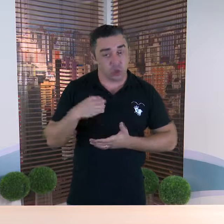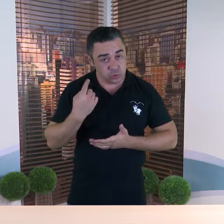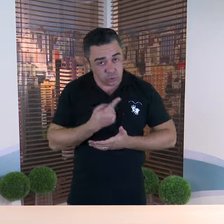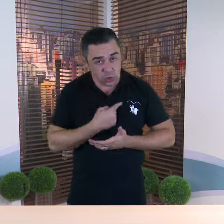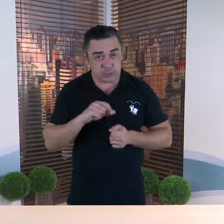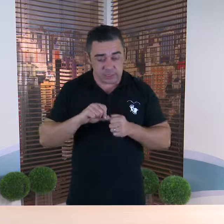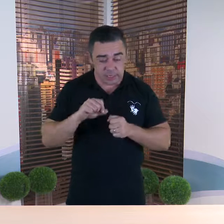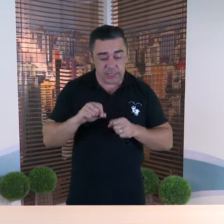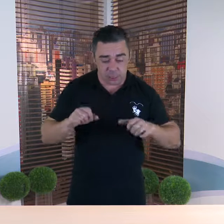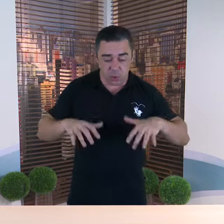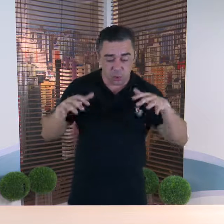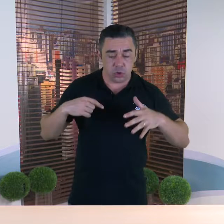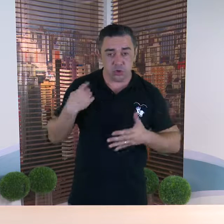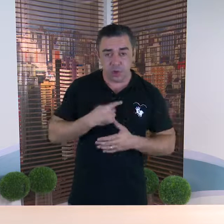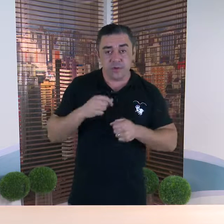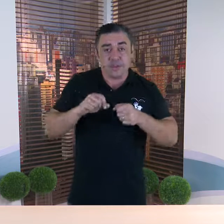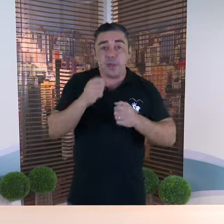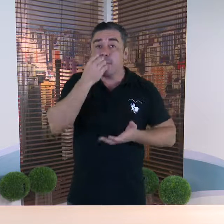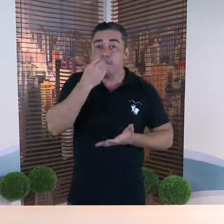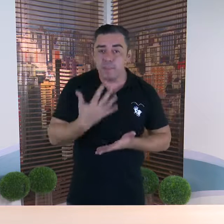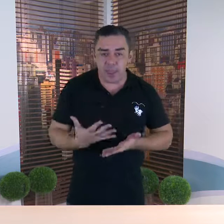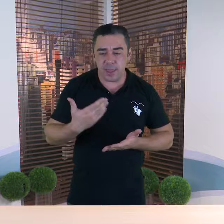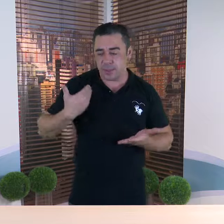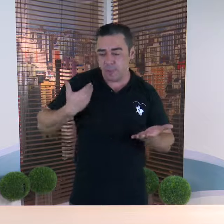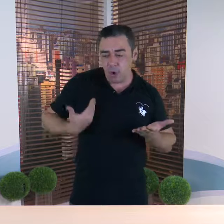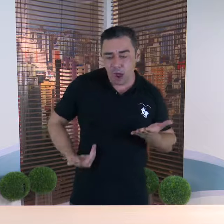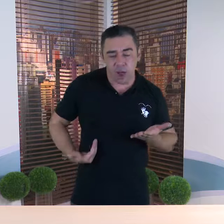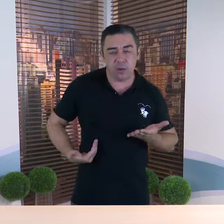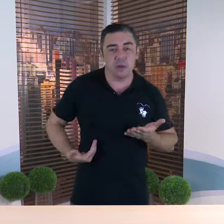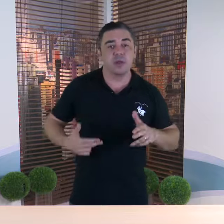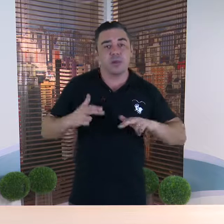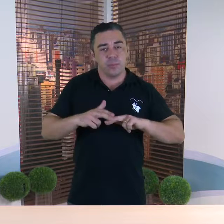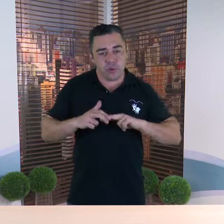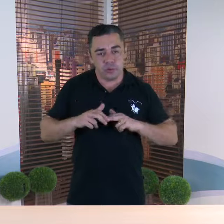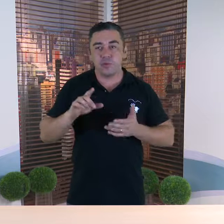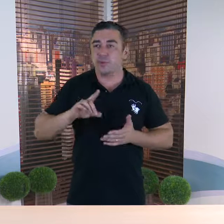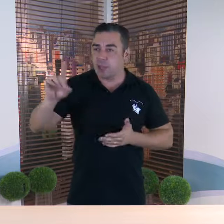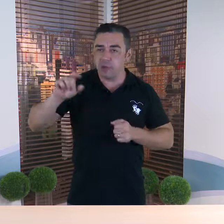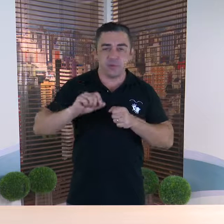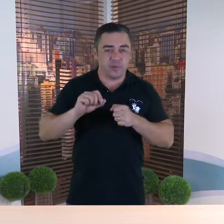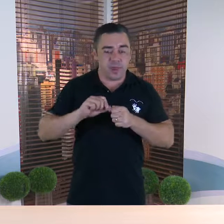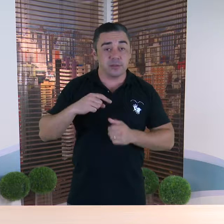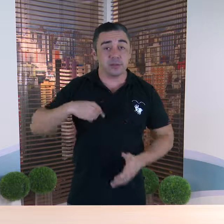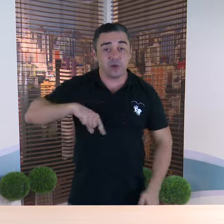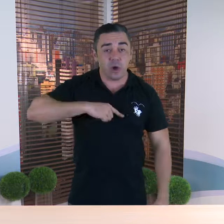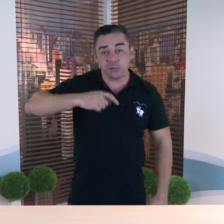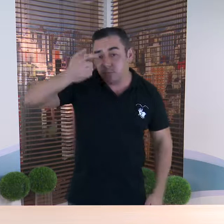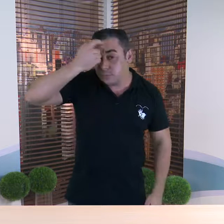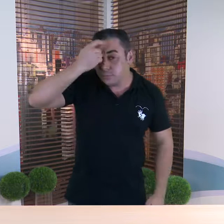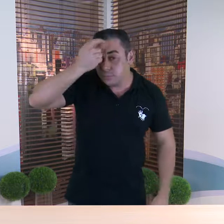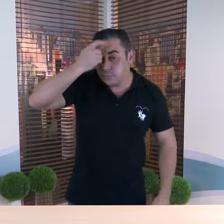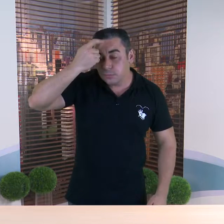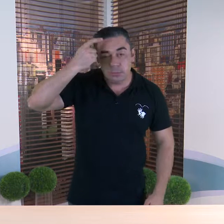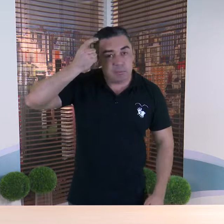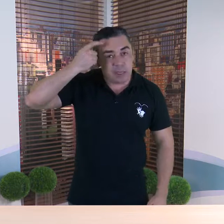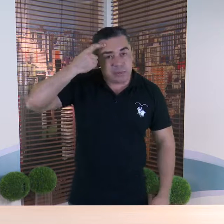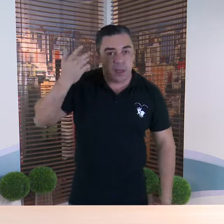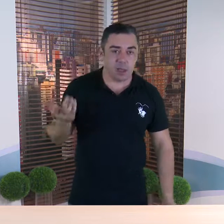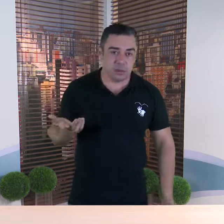Para criar criaturas com capacidade para o bem moral, portanto, Deus tem que criar criaturas com capacidade para o